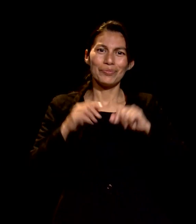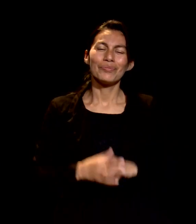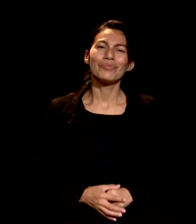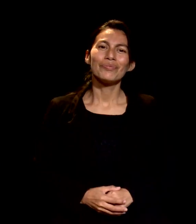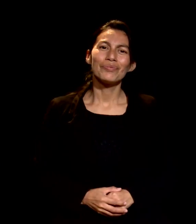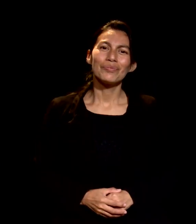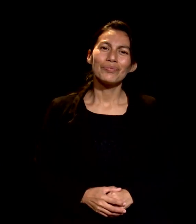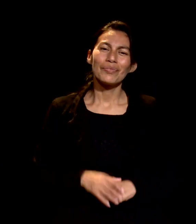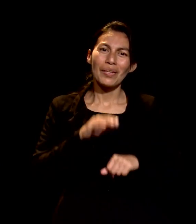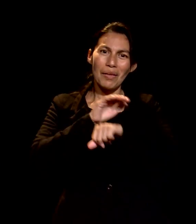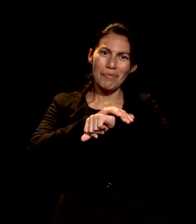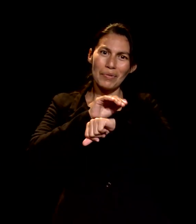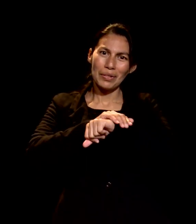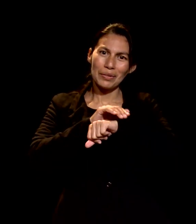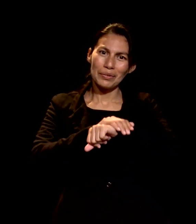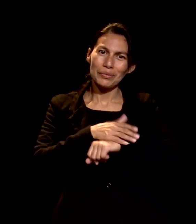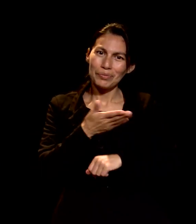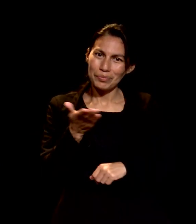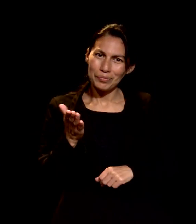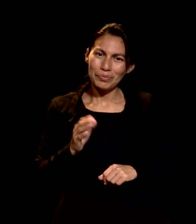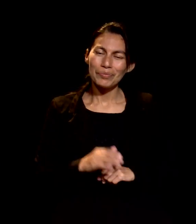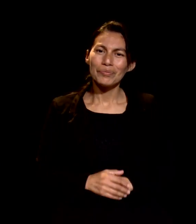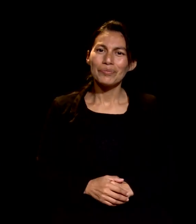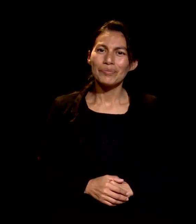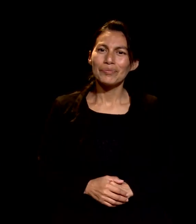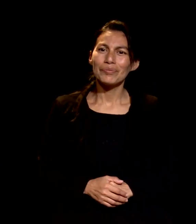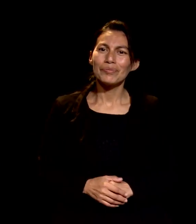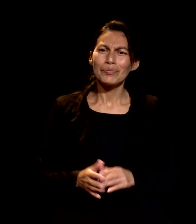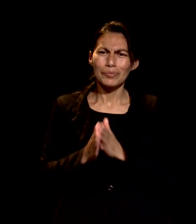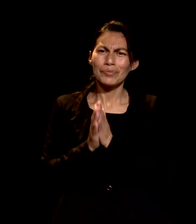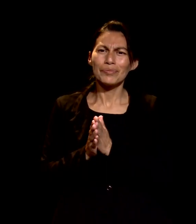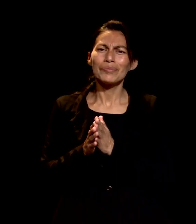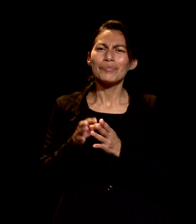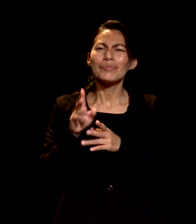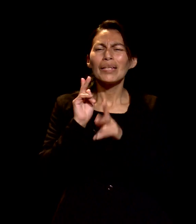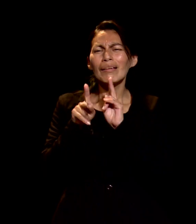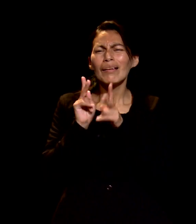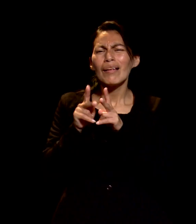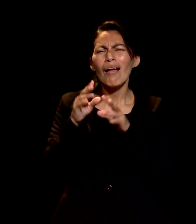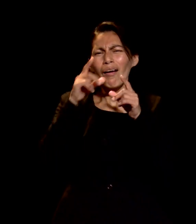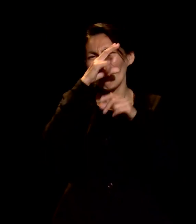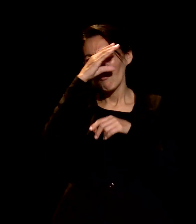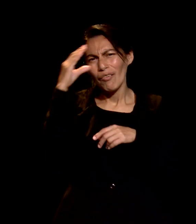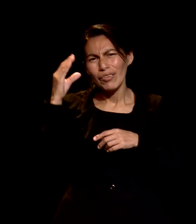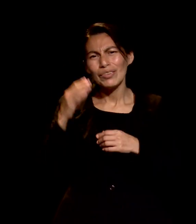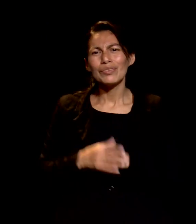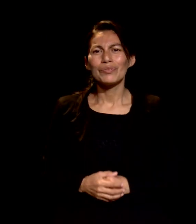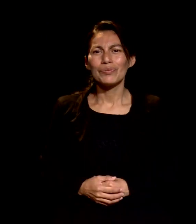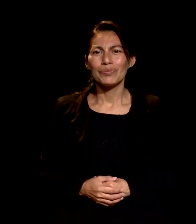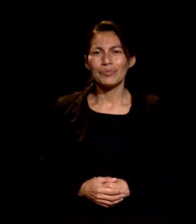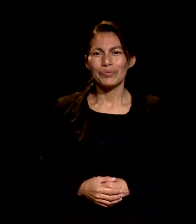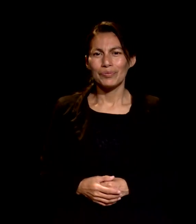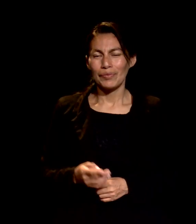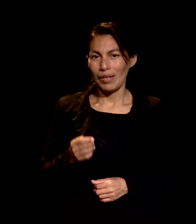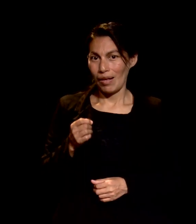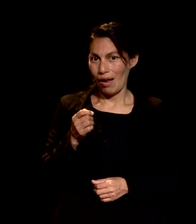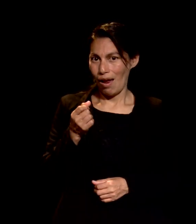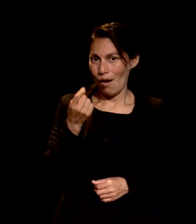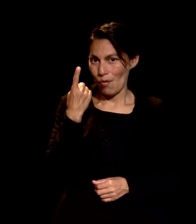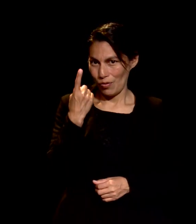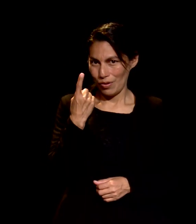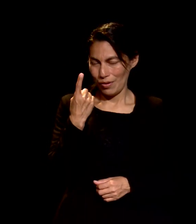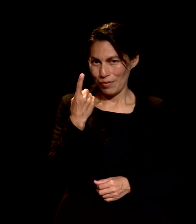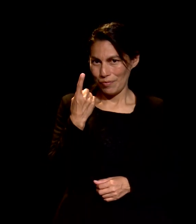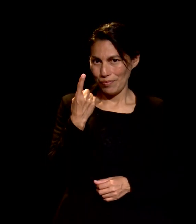nuestros amigos de la producción cuéntenos algo de estas fotos así brevemente en la